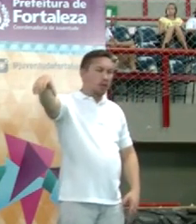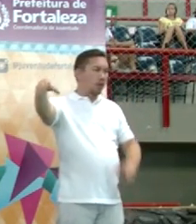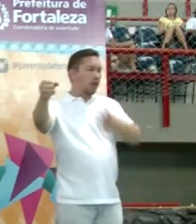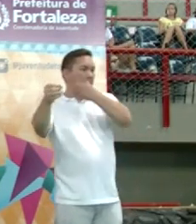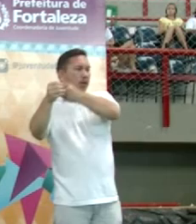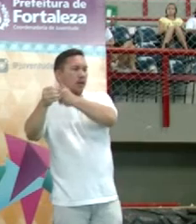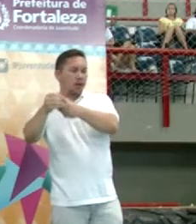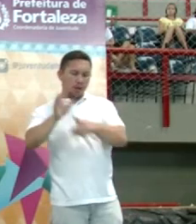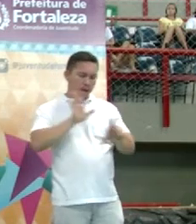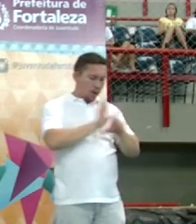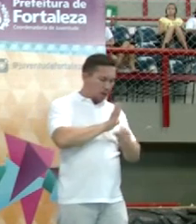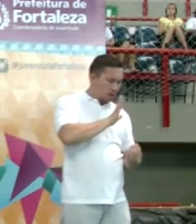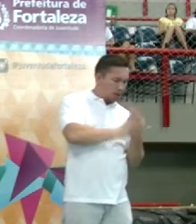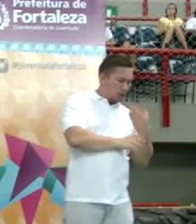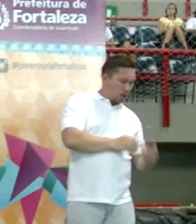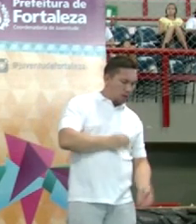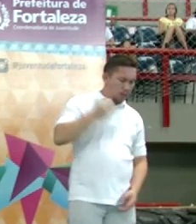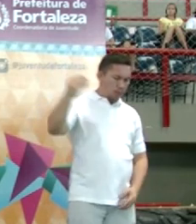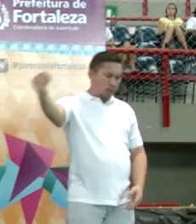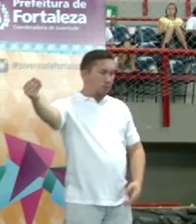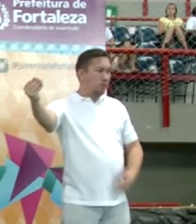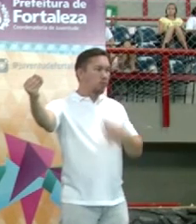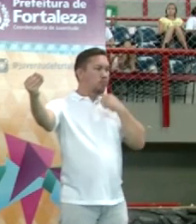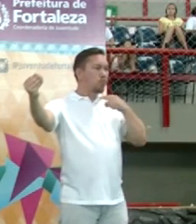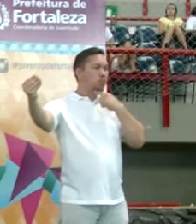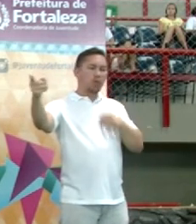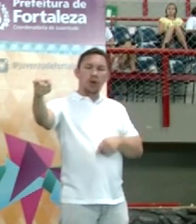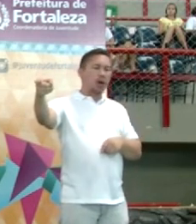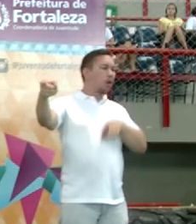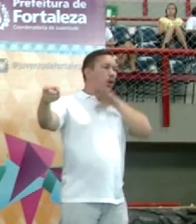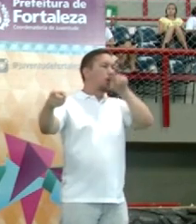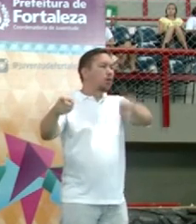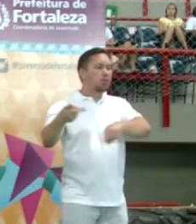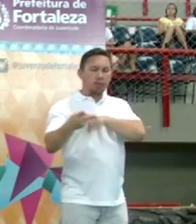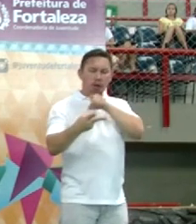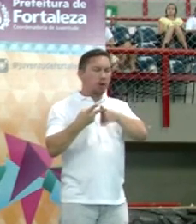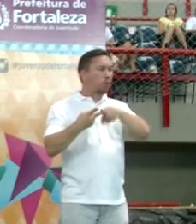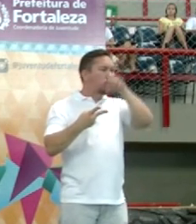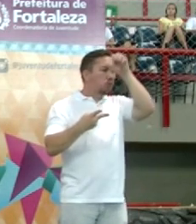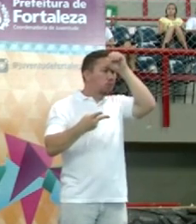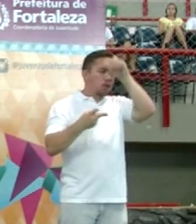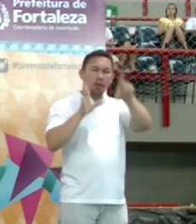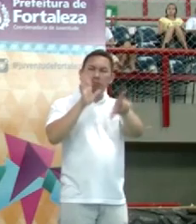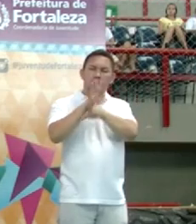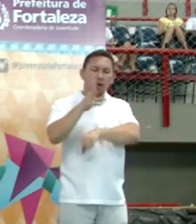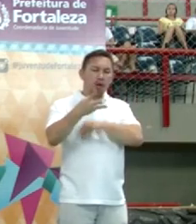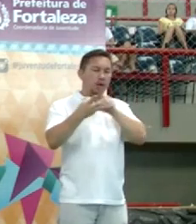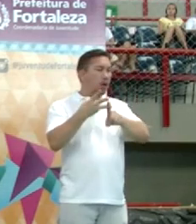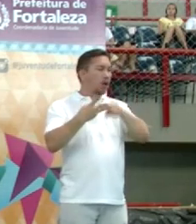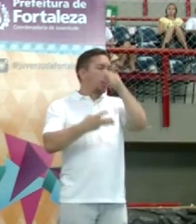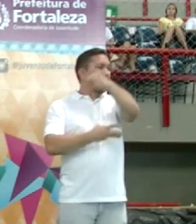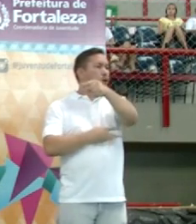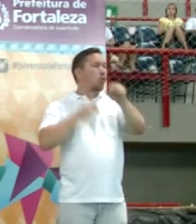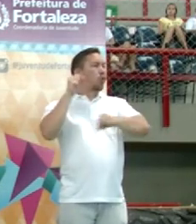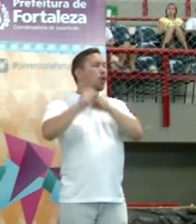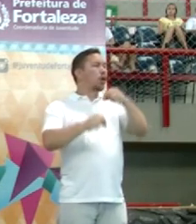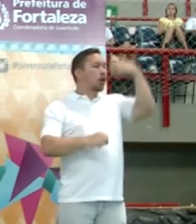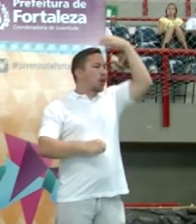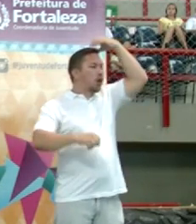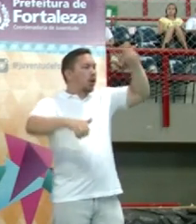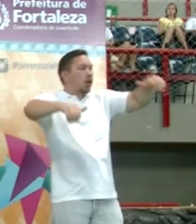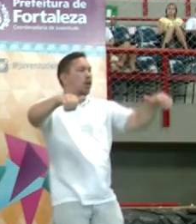leis para as outras cidades. Ninguém sabe mais quais são os impostos, ninguém sabe mais quais são as leis, as pessoas não sabem mais nem quem é o